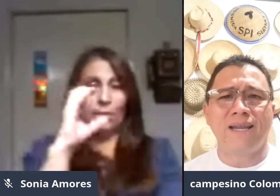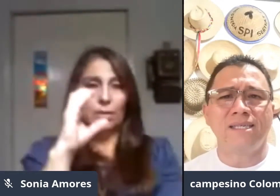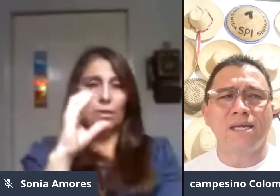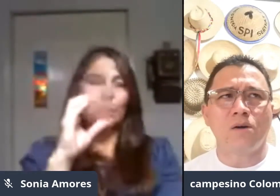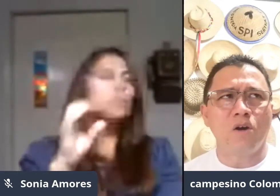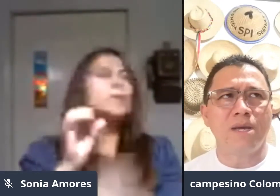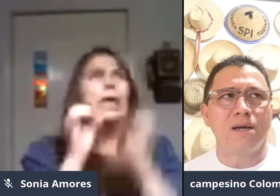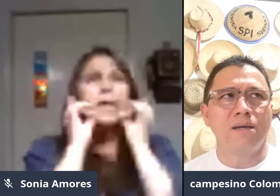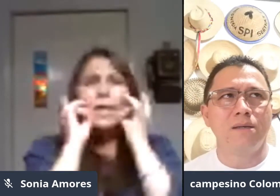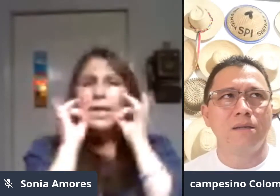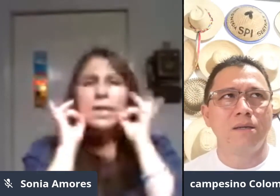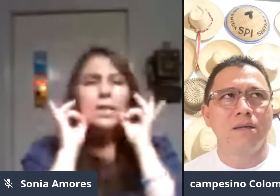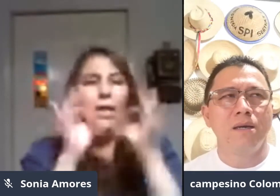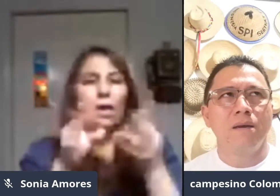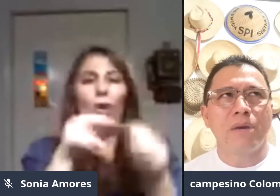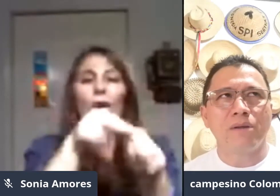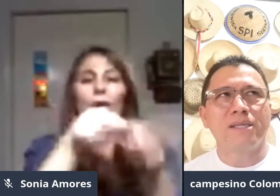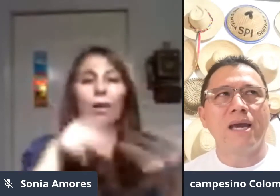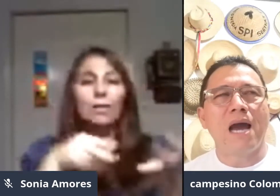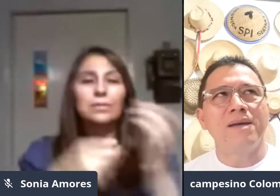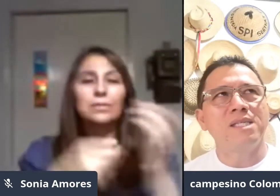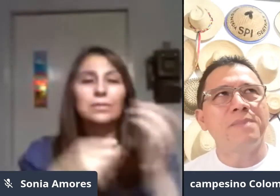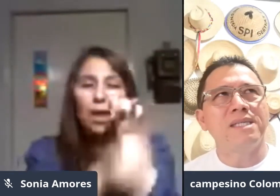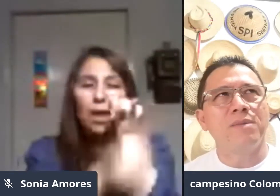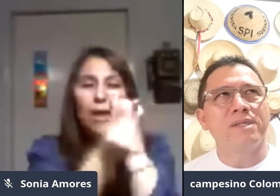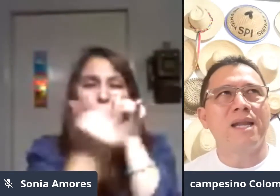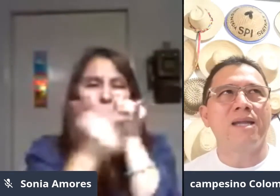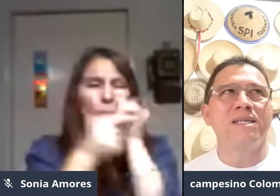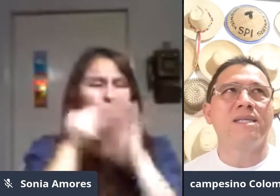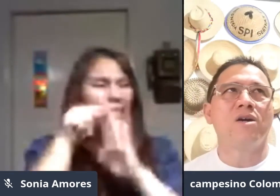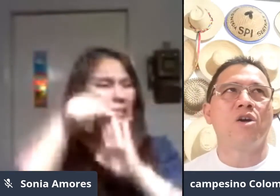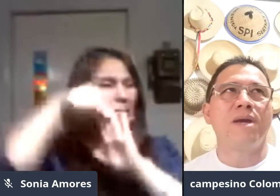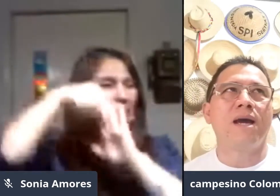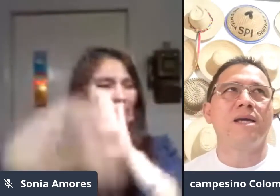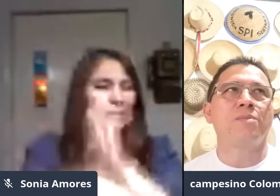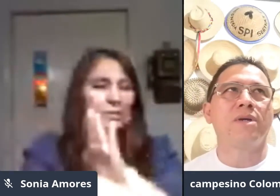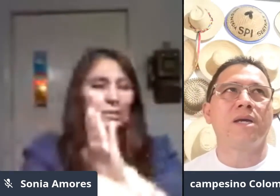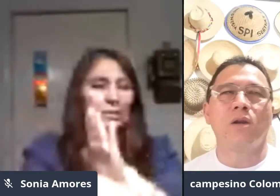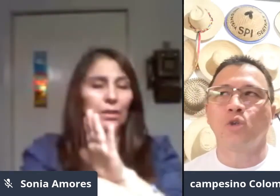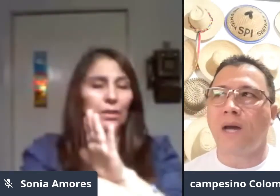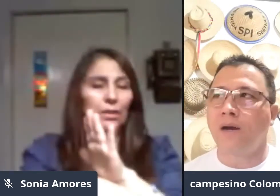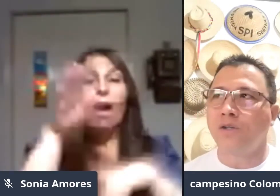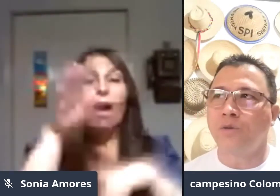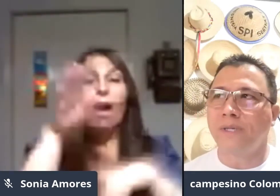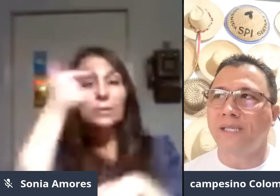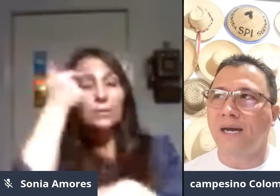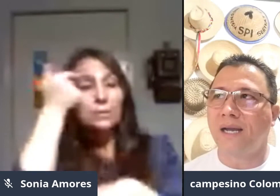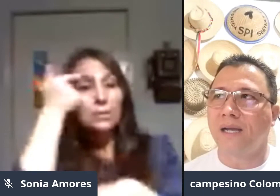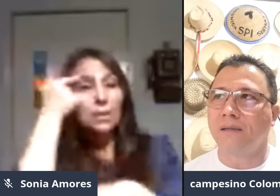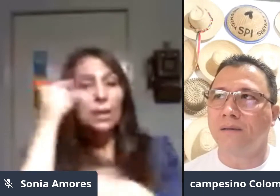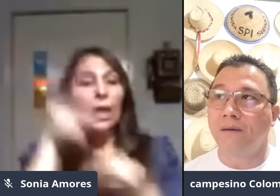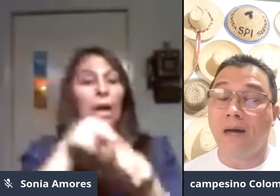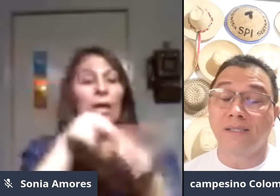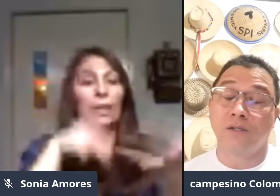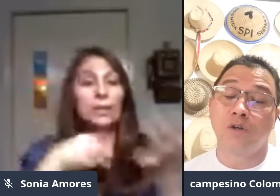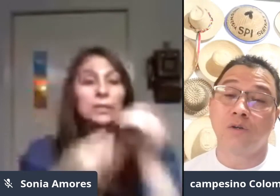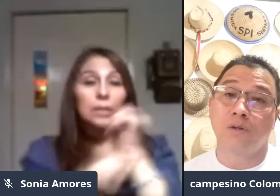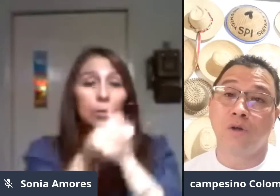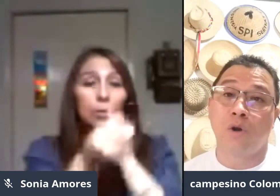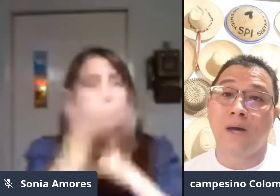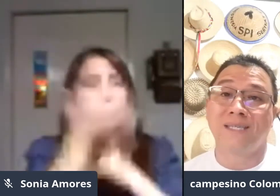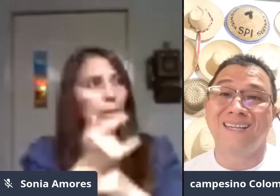la crisis económica. Pero es que a veces pensamos que la crisis económica es porque los bancos no están ganando,